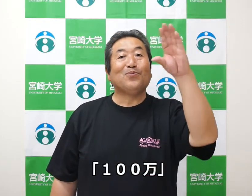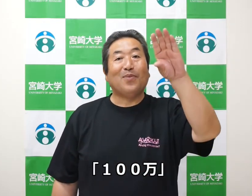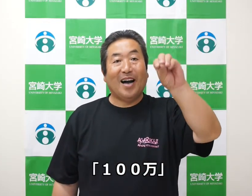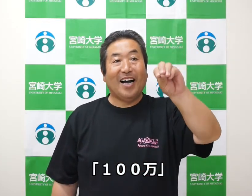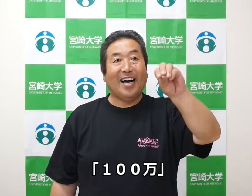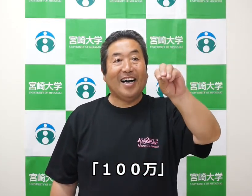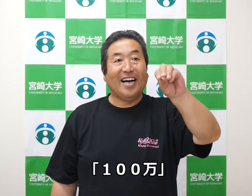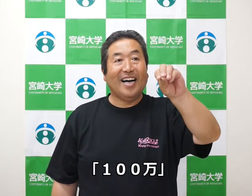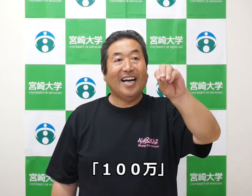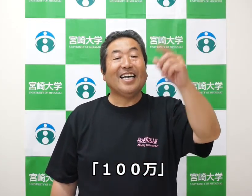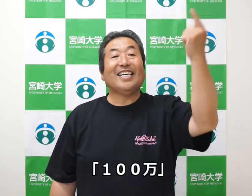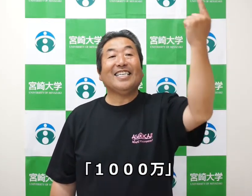100万、